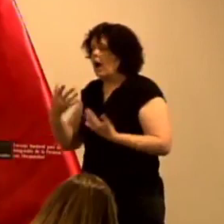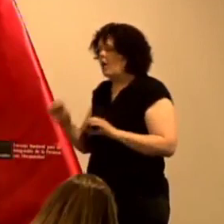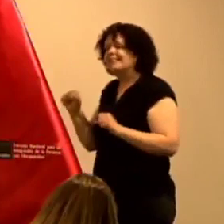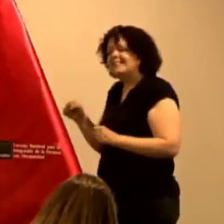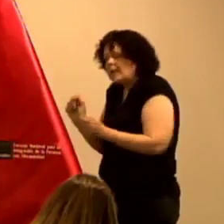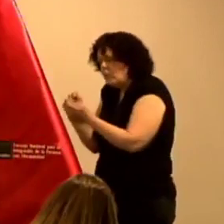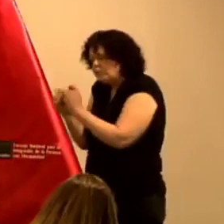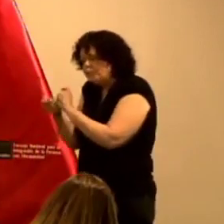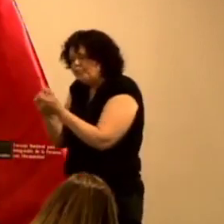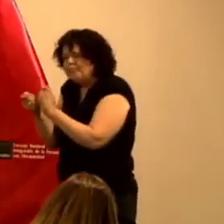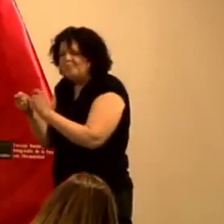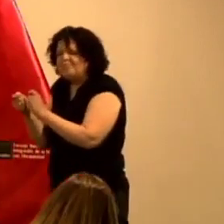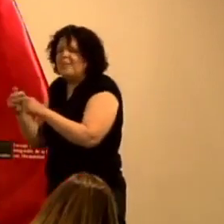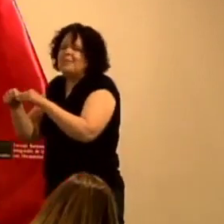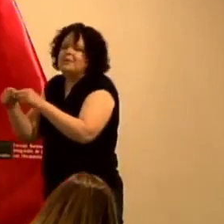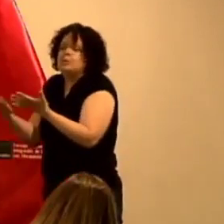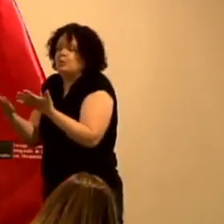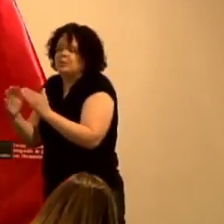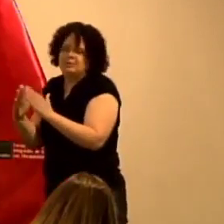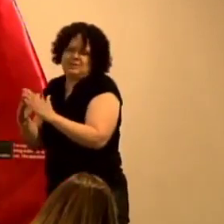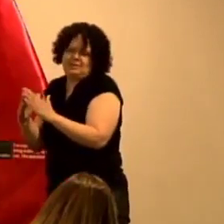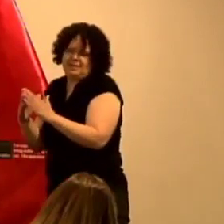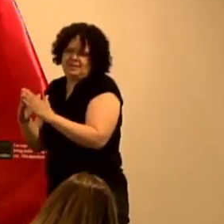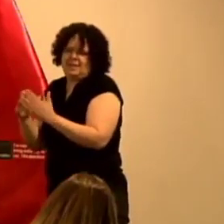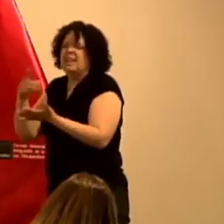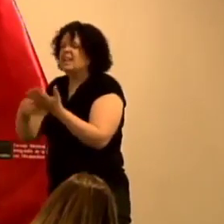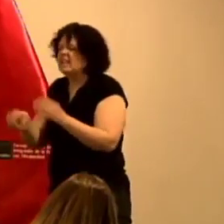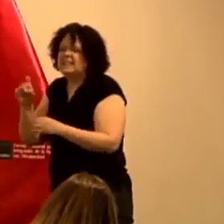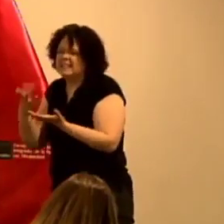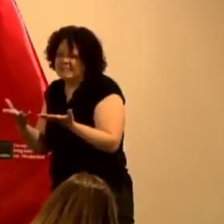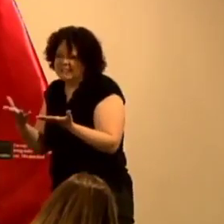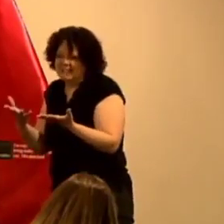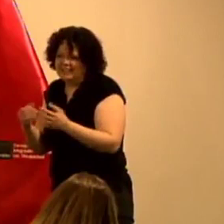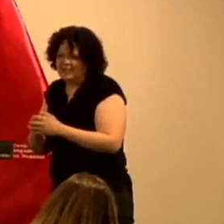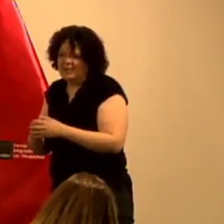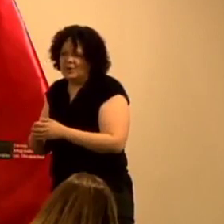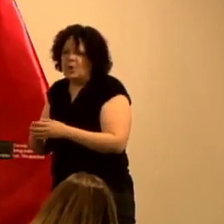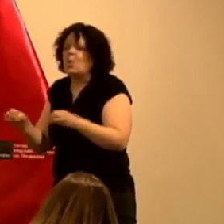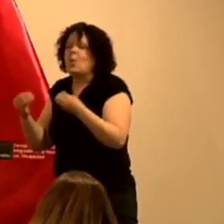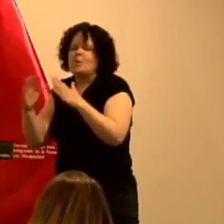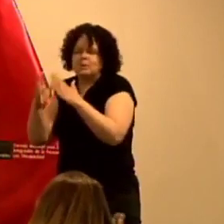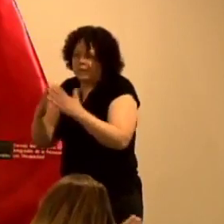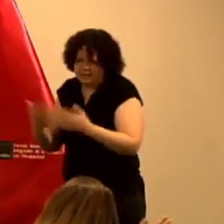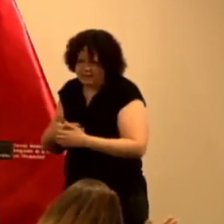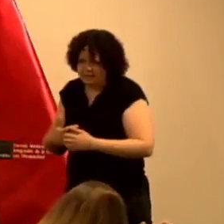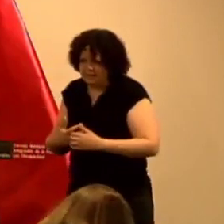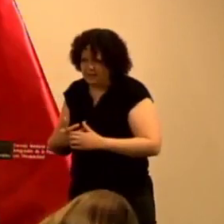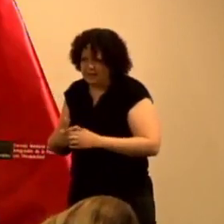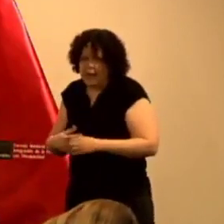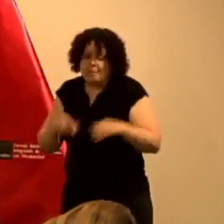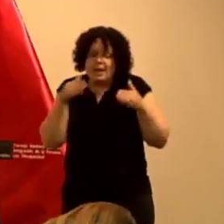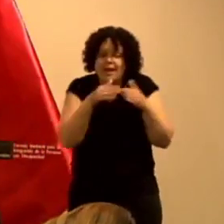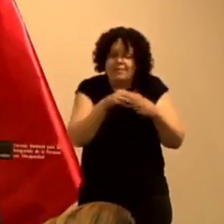u otros aspectos, pero tienen las mismas necesidades y requieren las mismas atenciones. En el enfoque